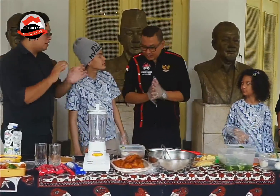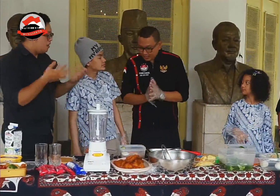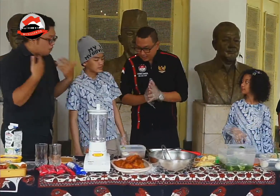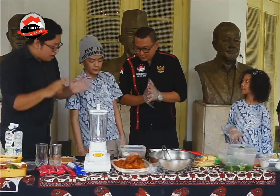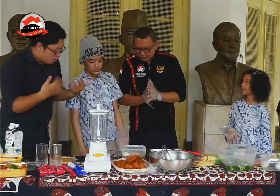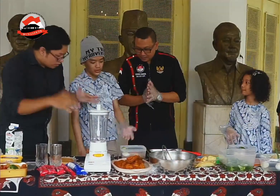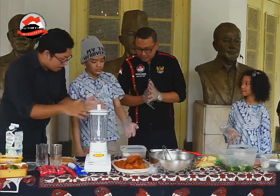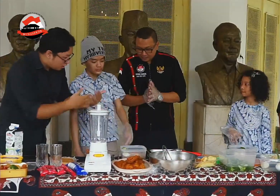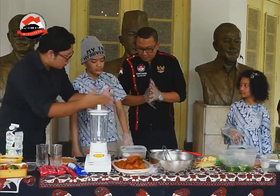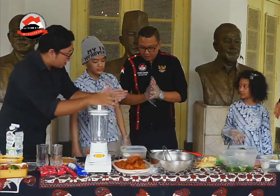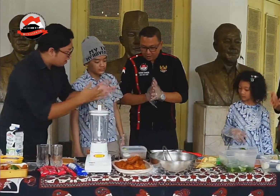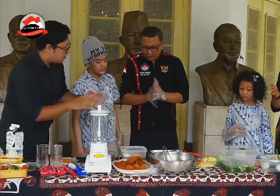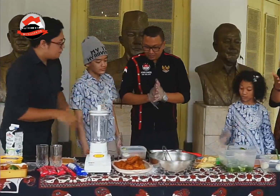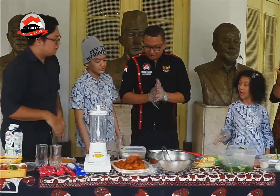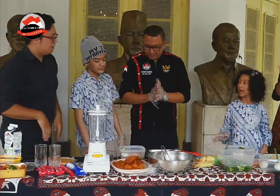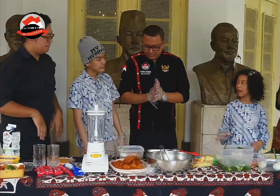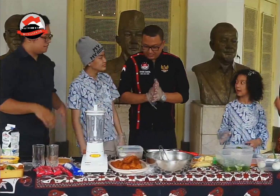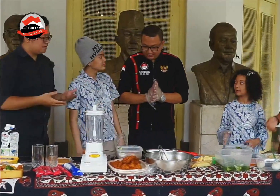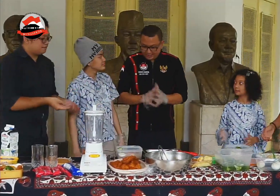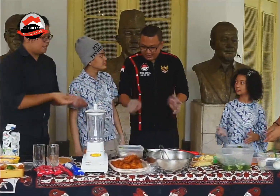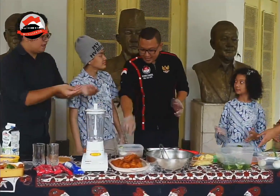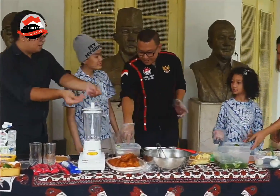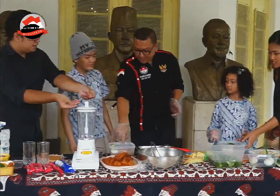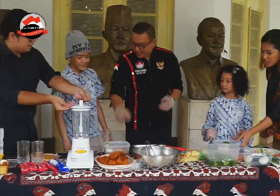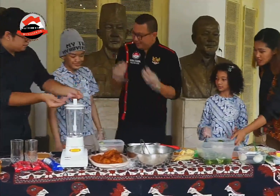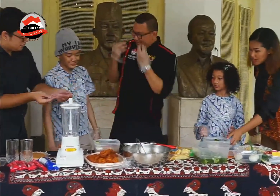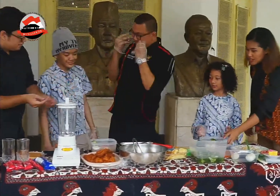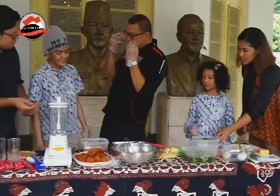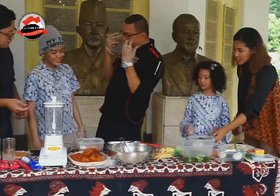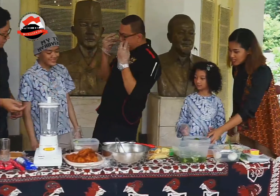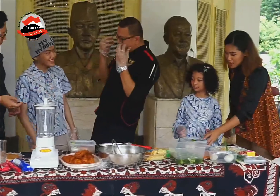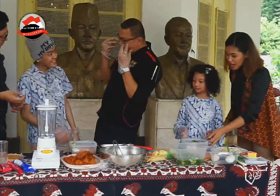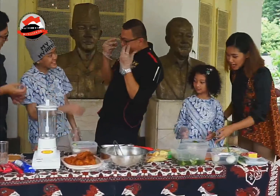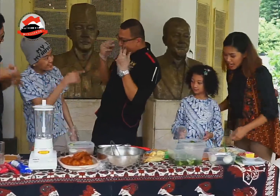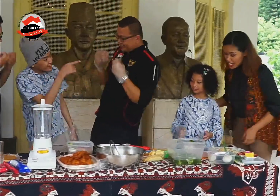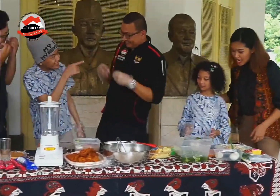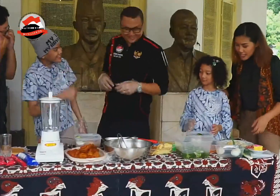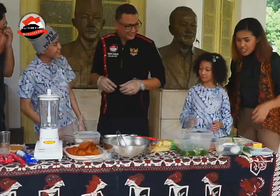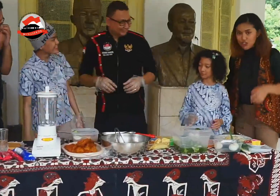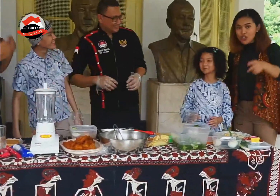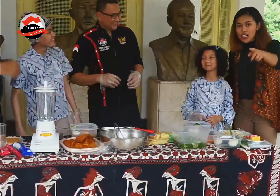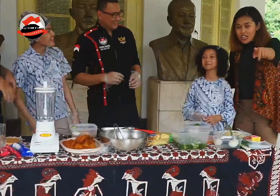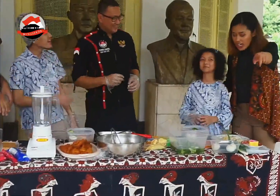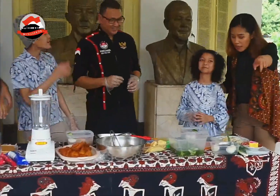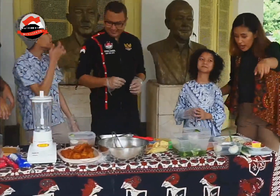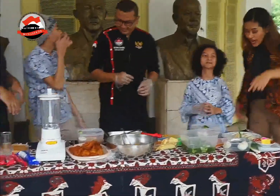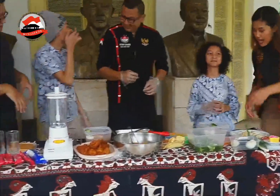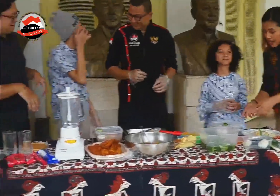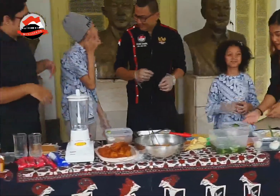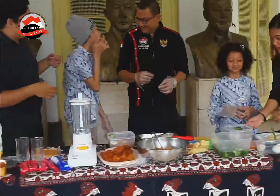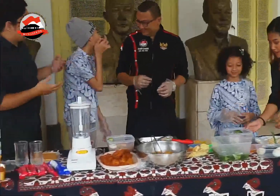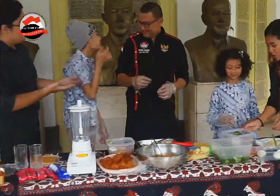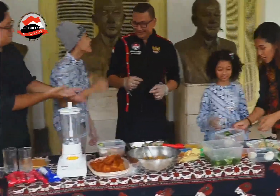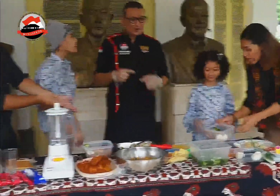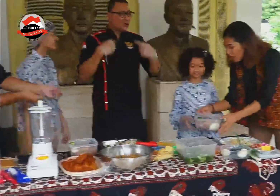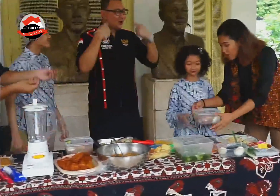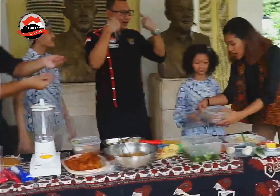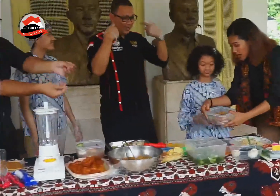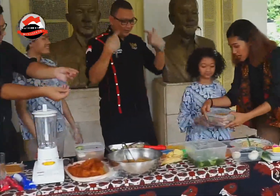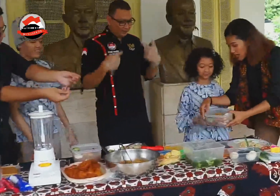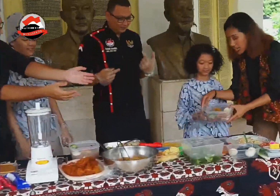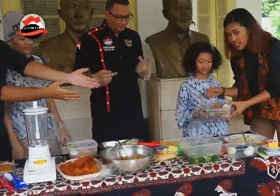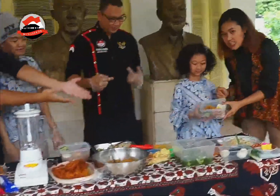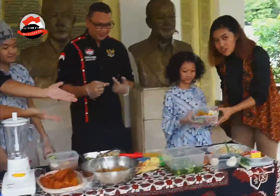udah jadi ya? Coba diliatin dulu, maju ke depan. Ini ada malu-malu gini, merah. Coba, Nada liatin dulu ke kamera. Boleh